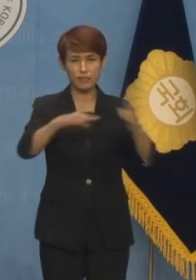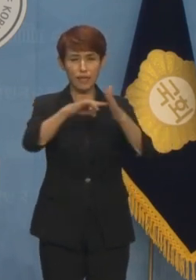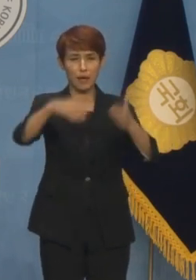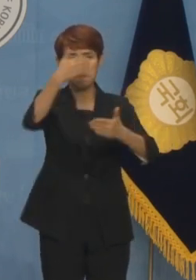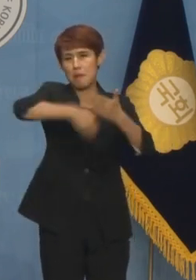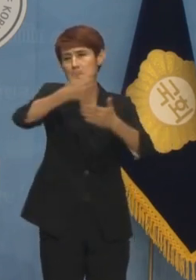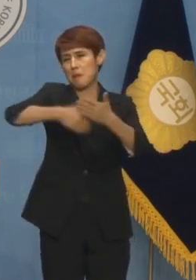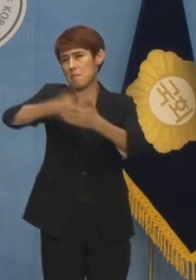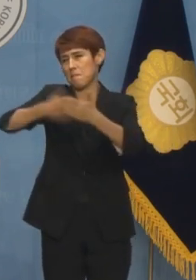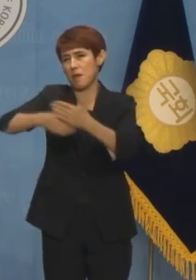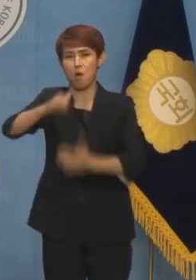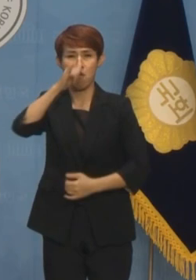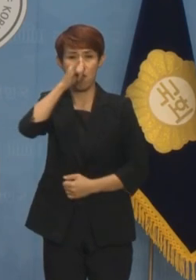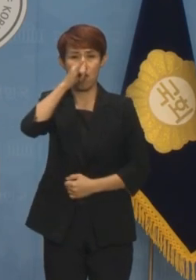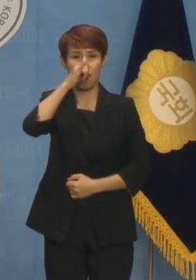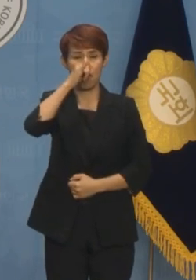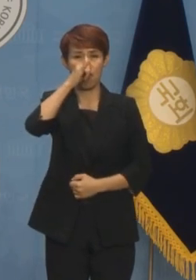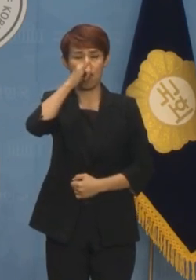감세 조치를